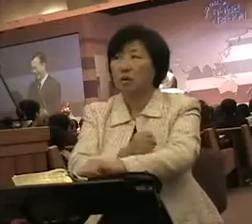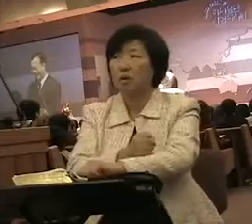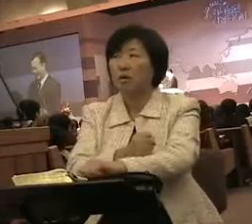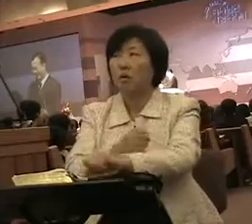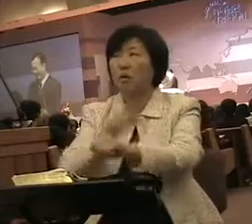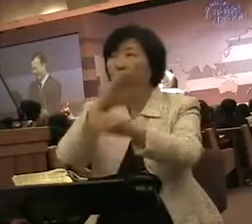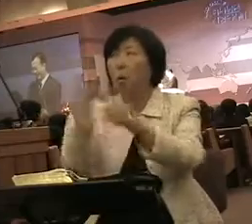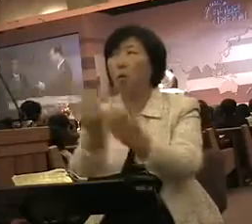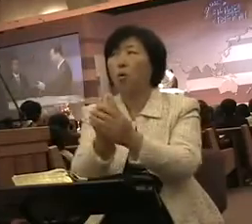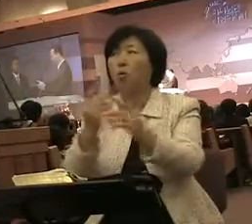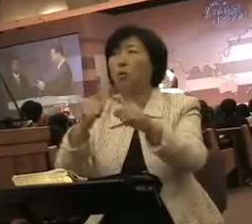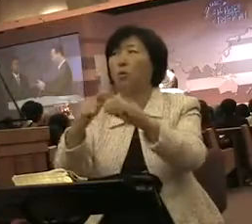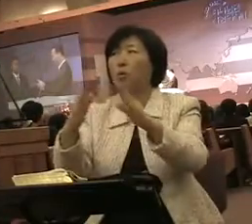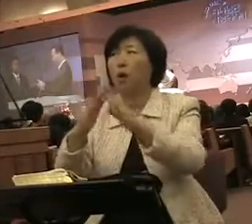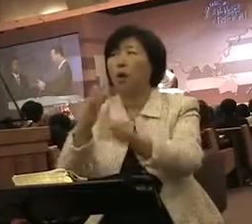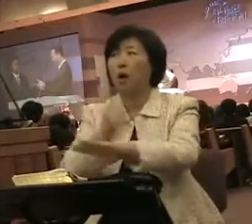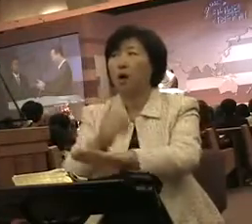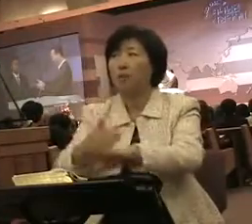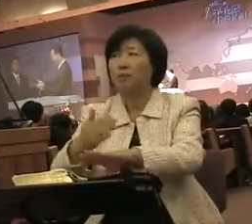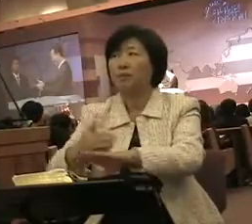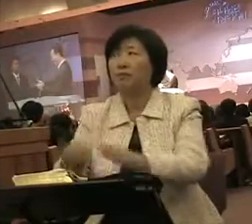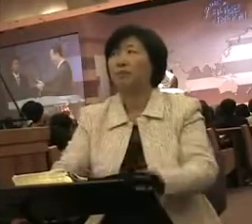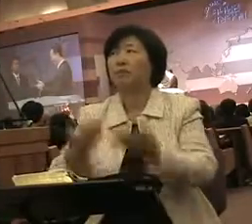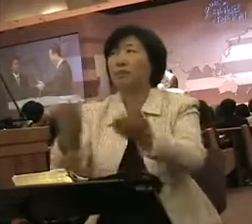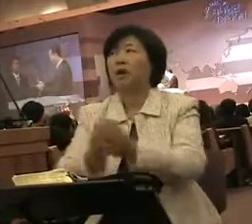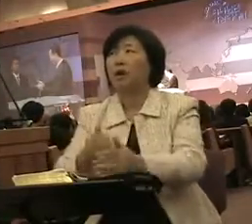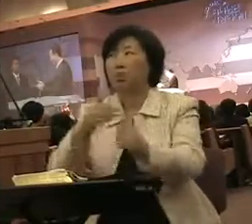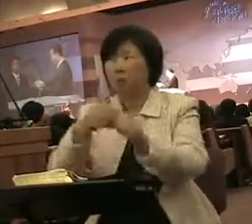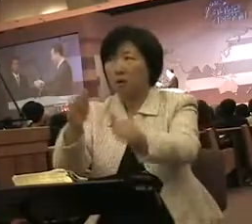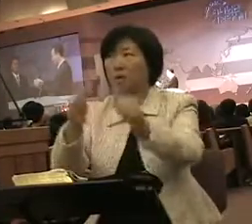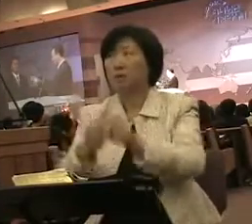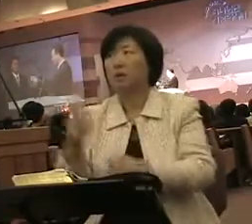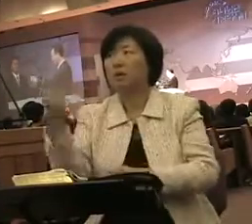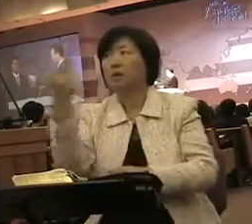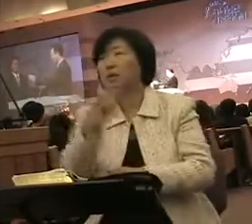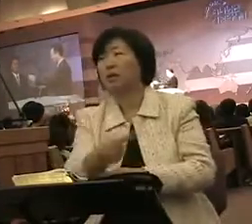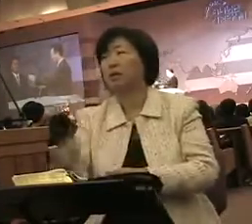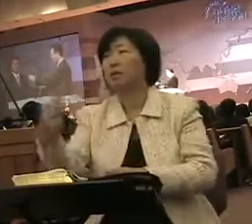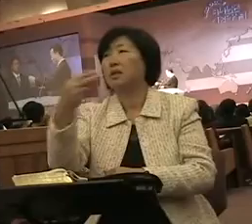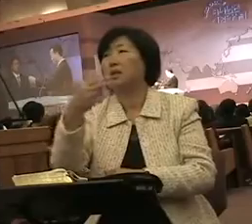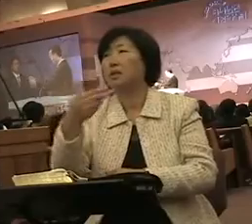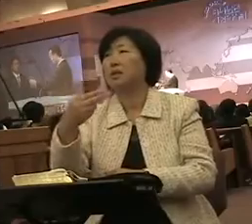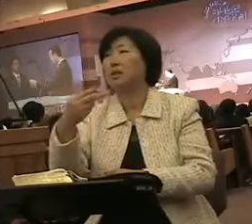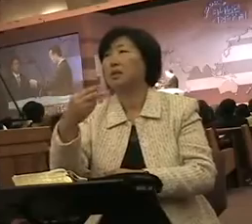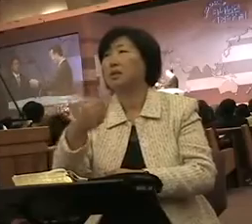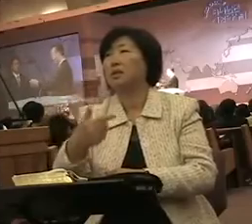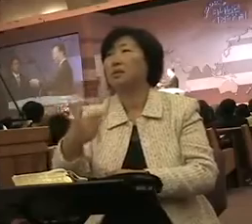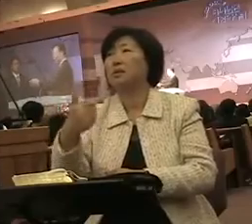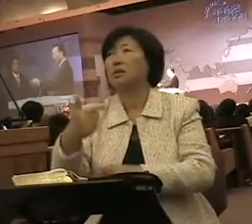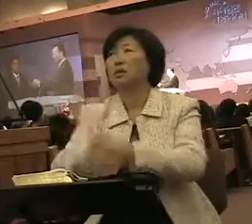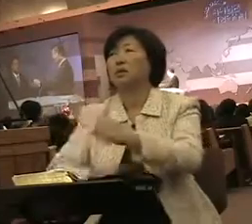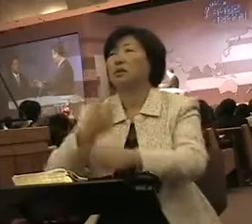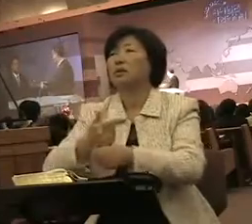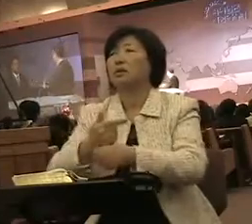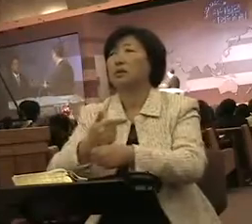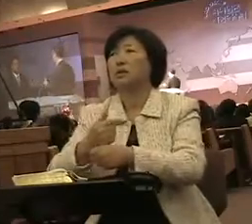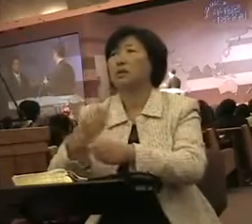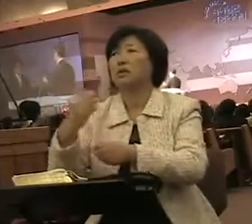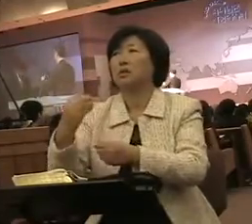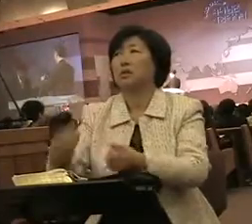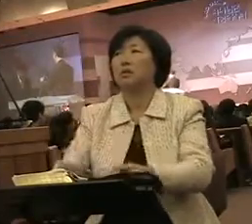교회가 감사드립니다. 그리고 이제 파송합니다. 2006년 12월 24일 담임 목사 김승욱 외 교우 1동